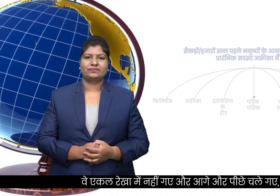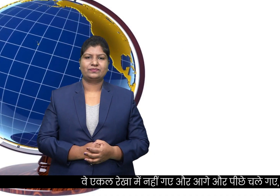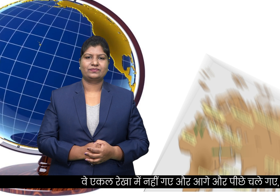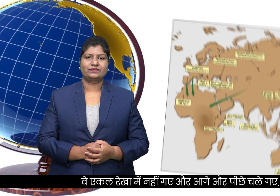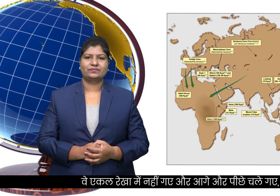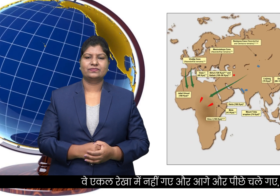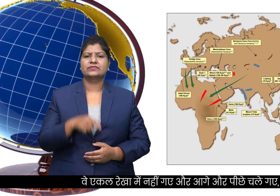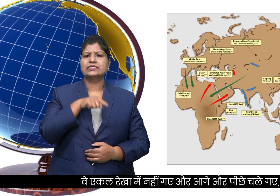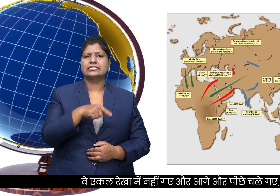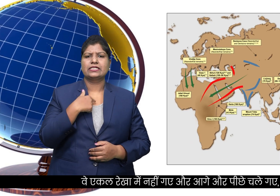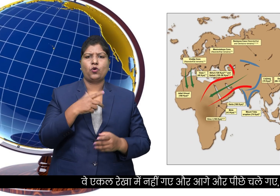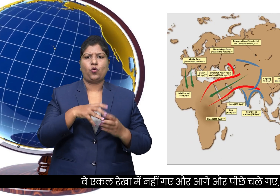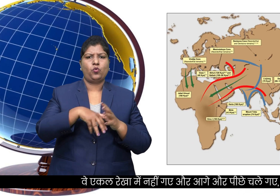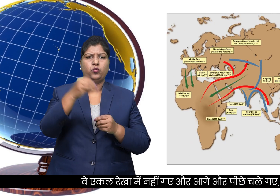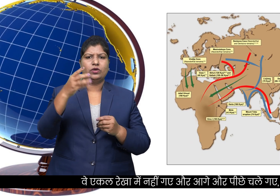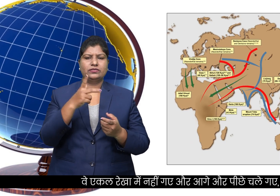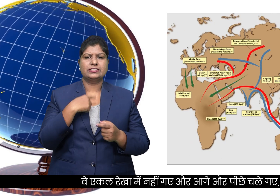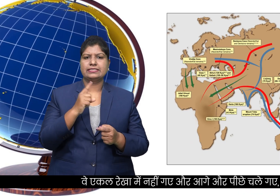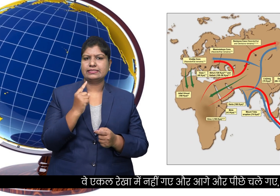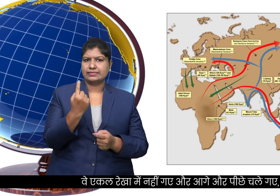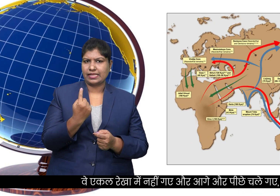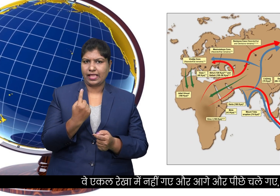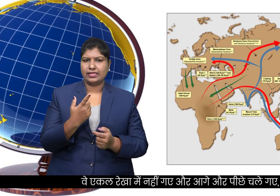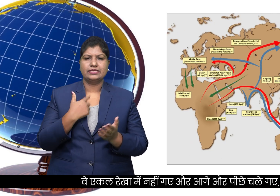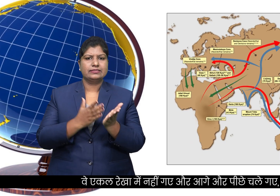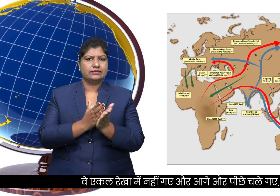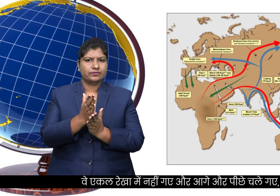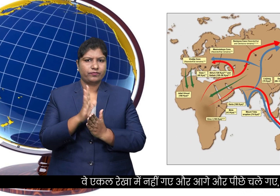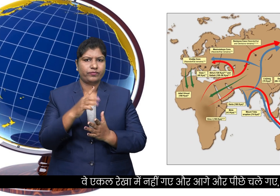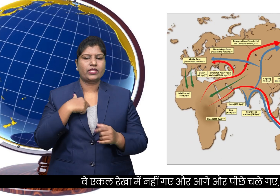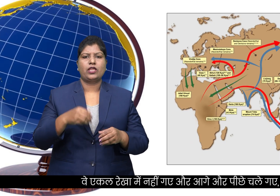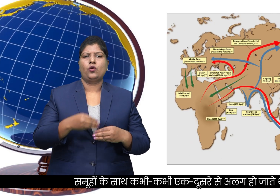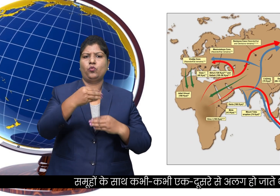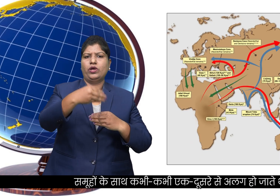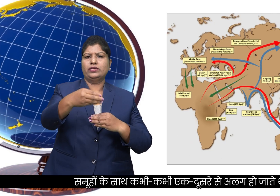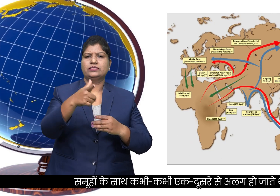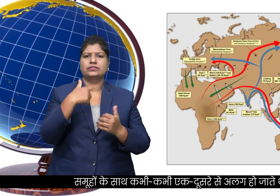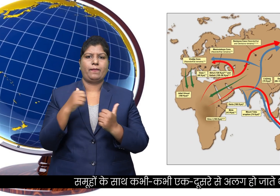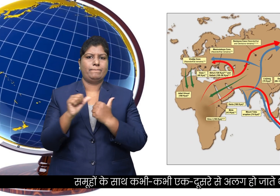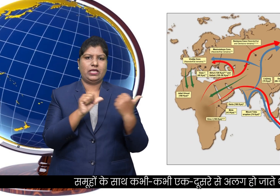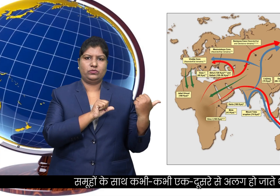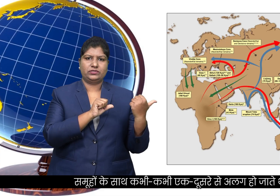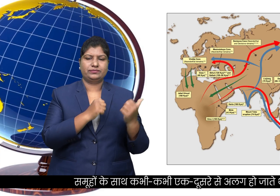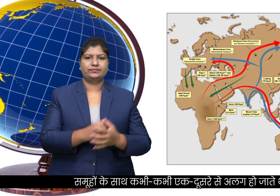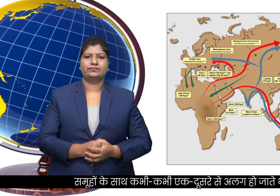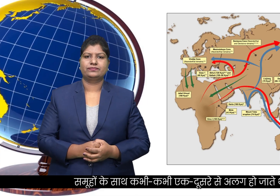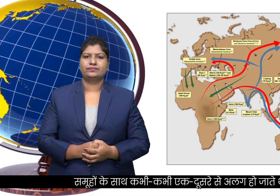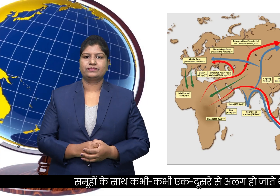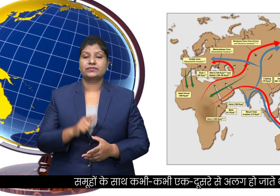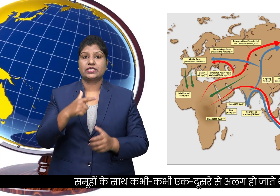वे एकल रेखा में नहीं गए और आगे और पीछे चले गए। समूहों के साथ कभी-कभी एक दूसरे से अलग